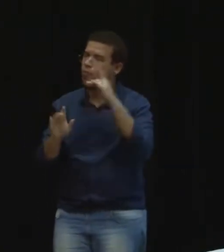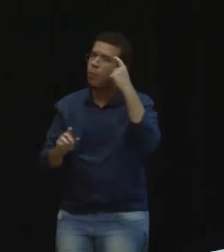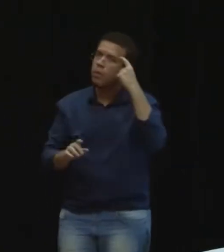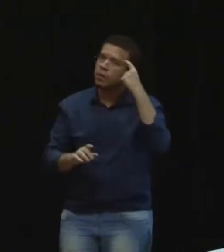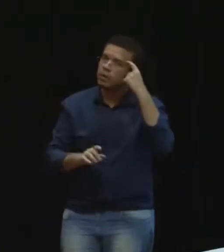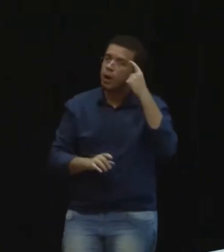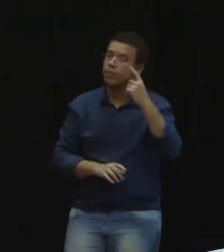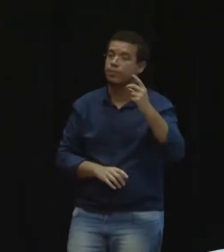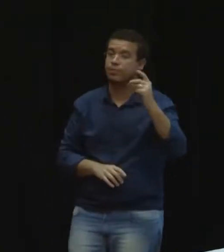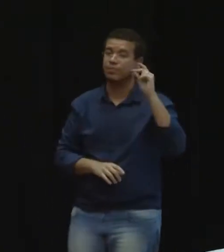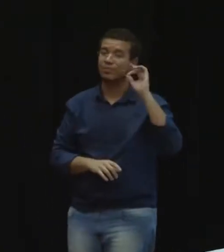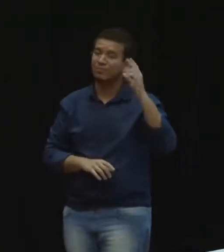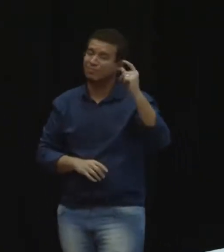sujeito. Mas,